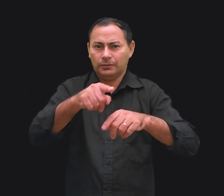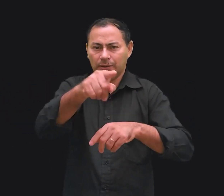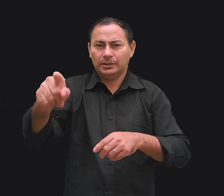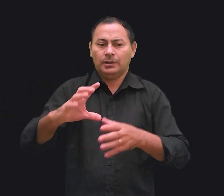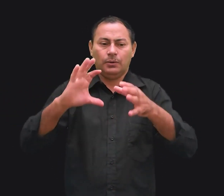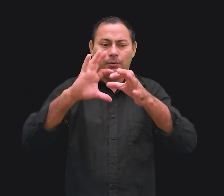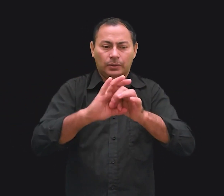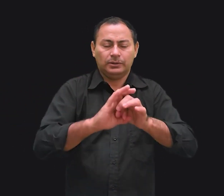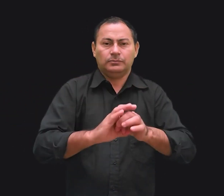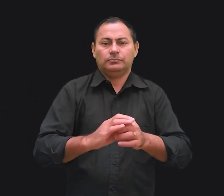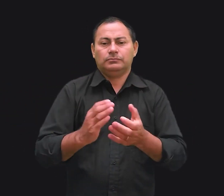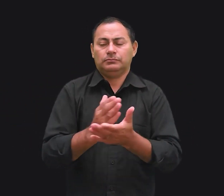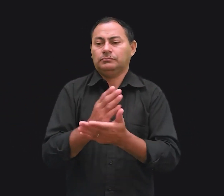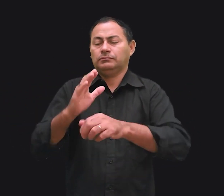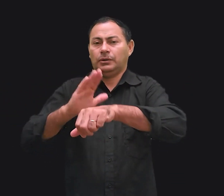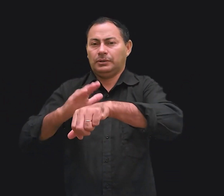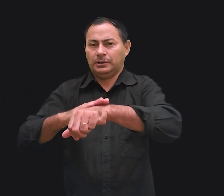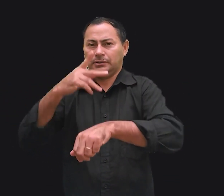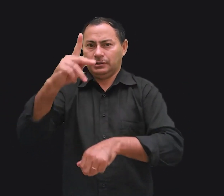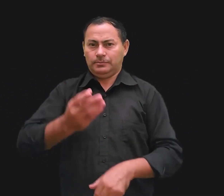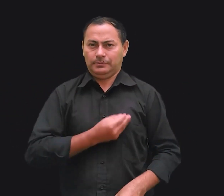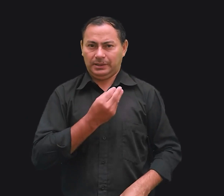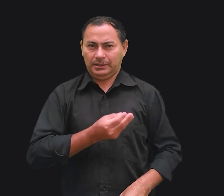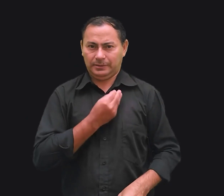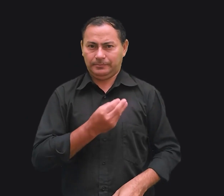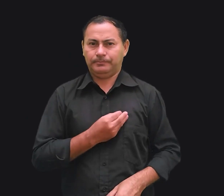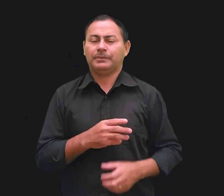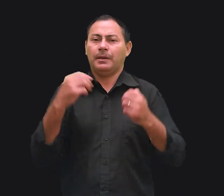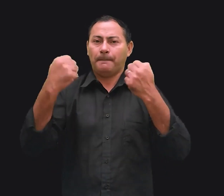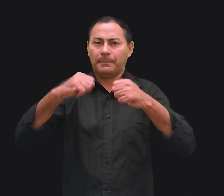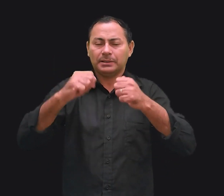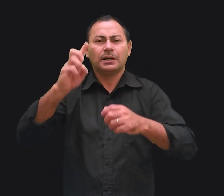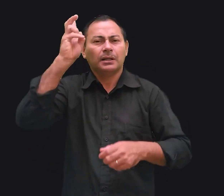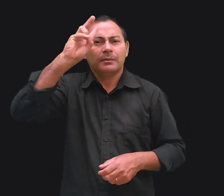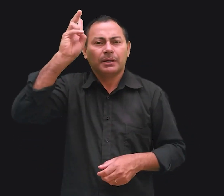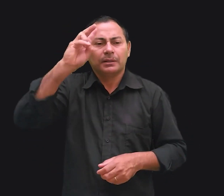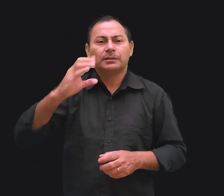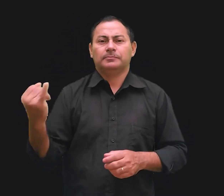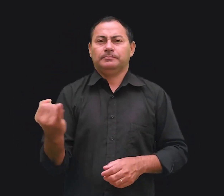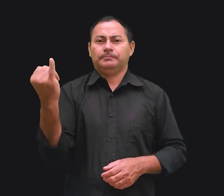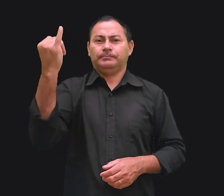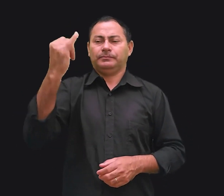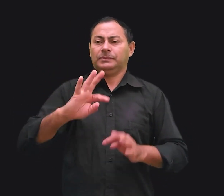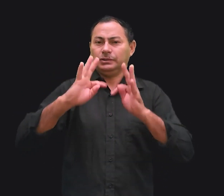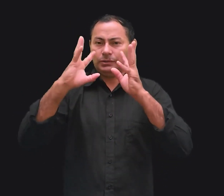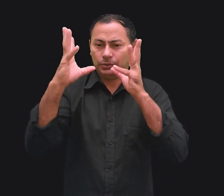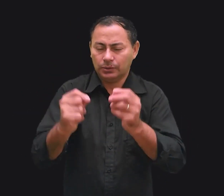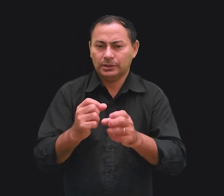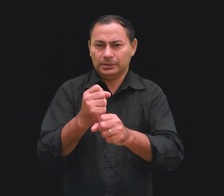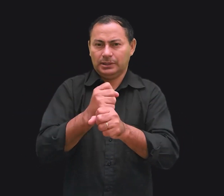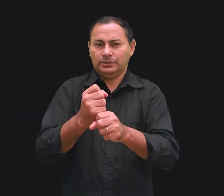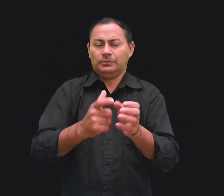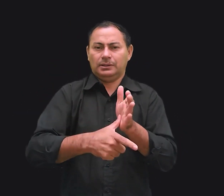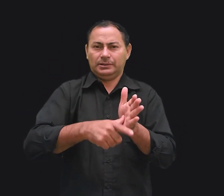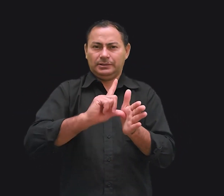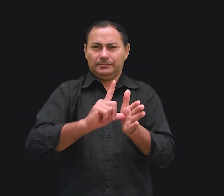isso, quando vocês se unem em um certo ponto de suas vidas, precisam se lembrar da importância de todos esses anos